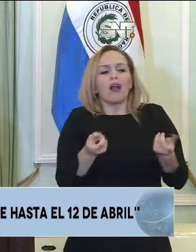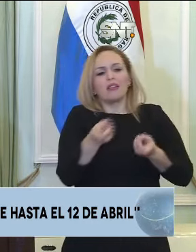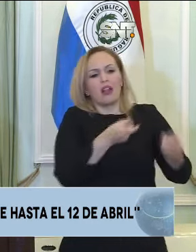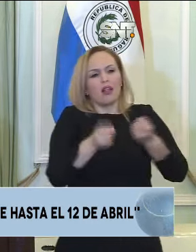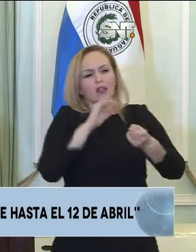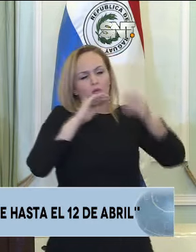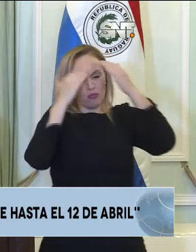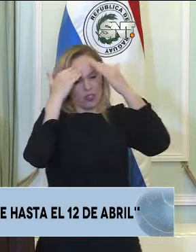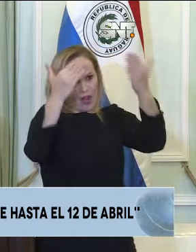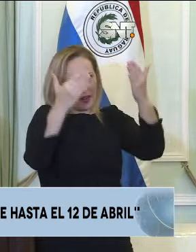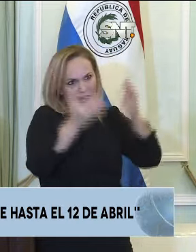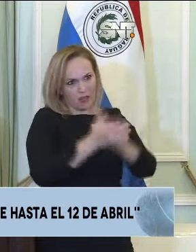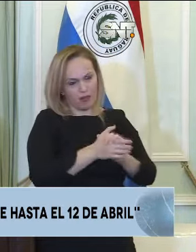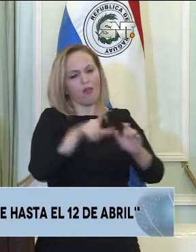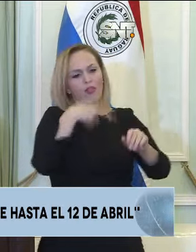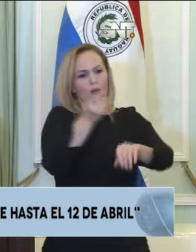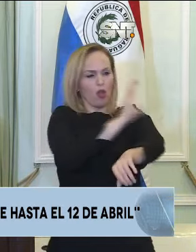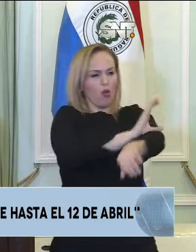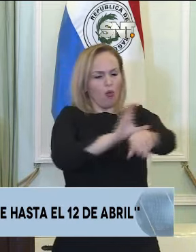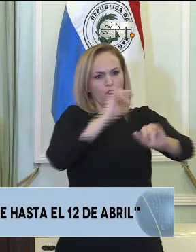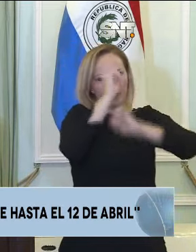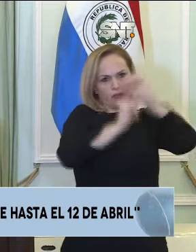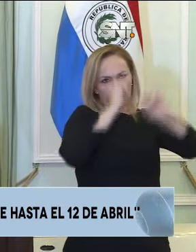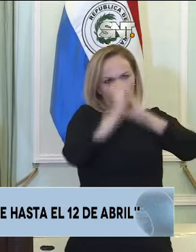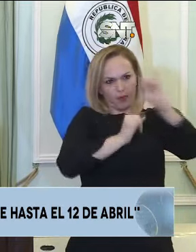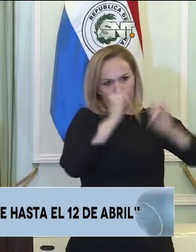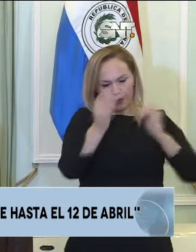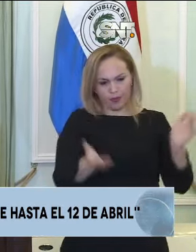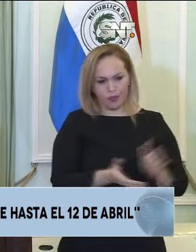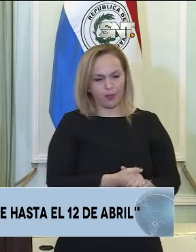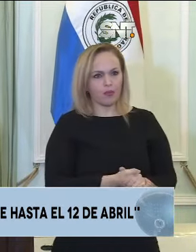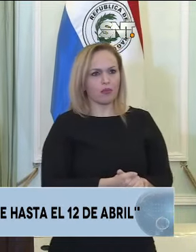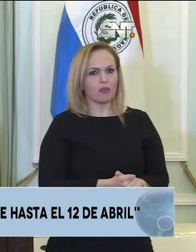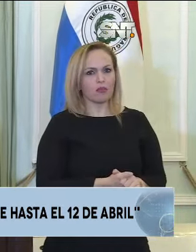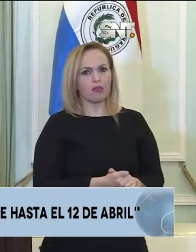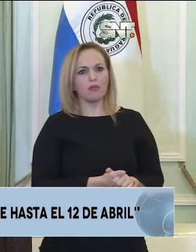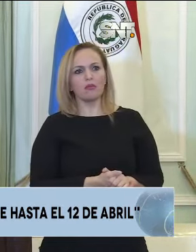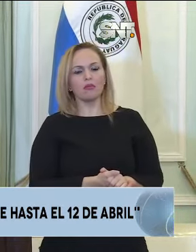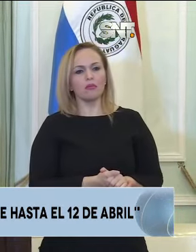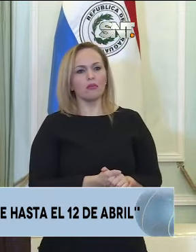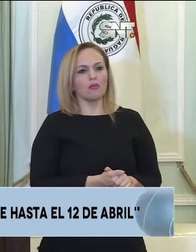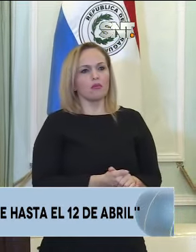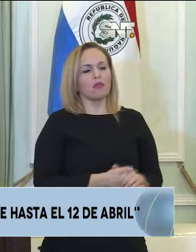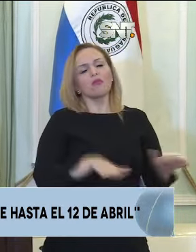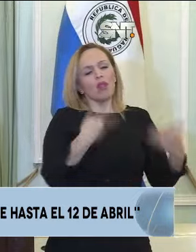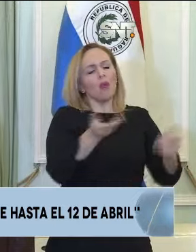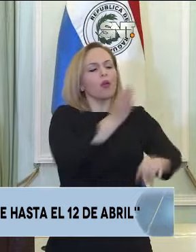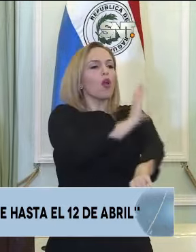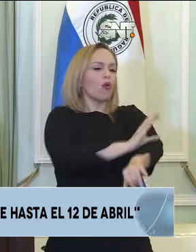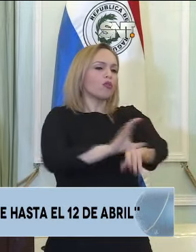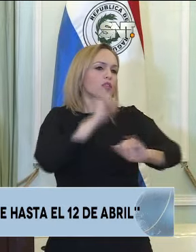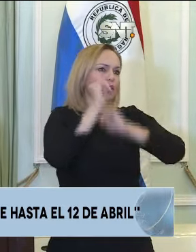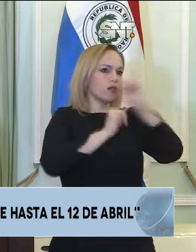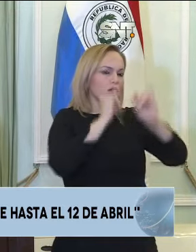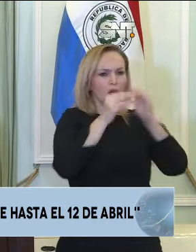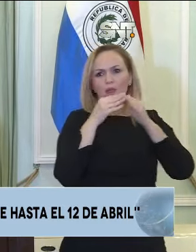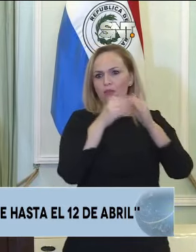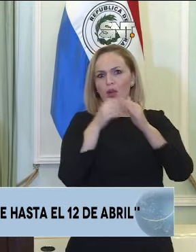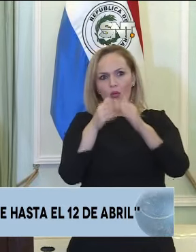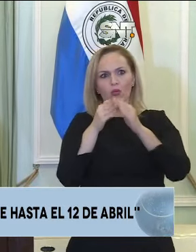De mi parte, muchísimas gracias. Vamos a estar dando un comunicado a través del MIG de estas personas. Y vamos a estar evacuando las preguntas